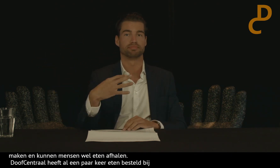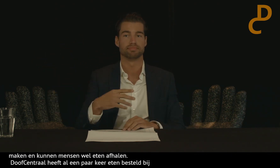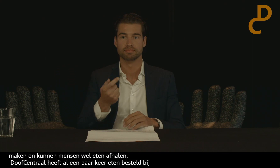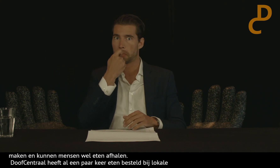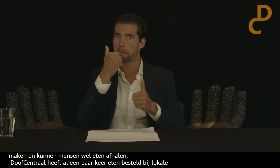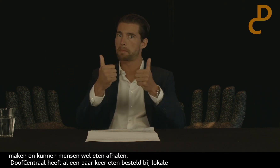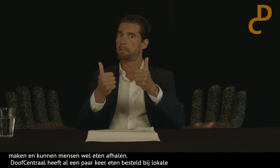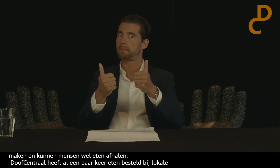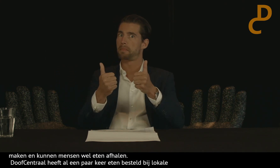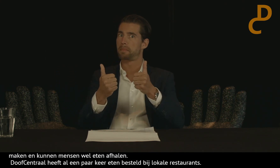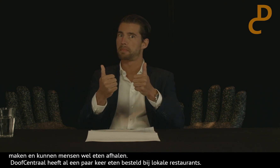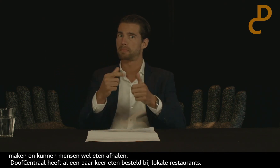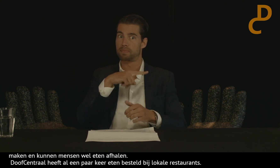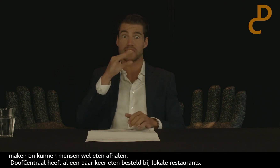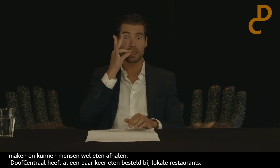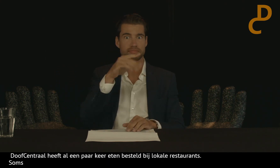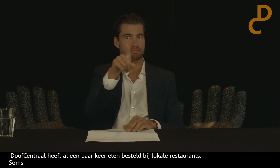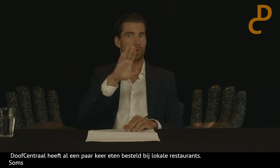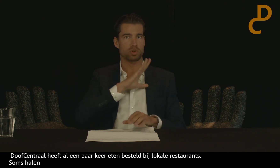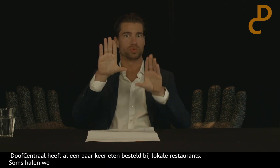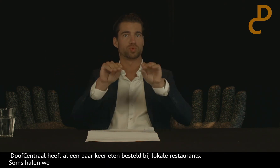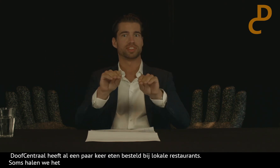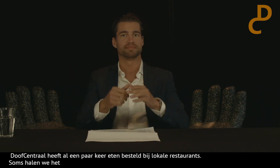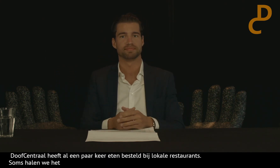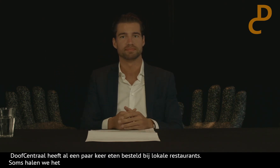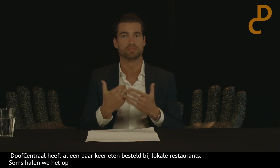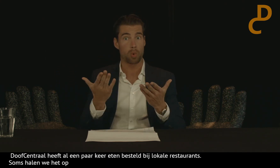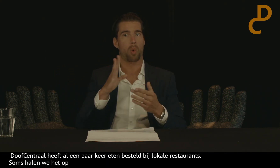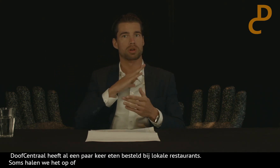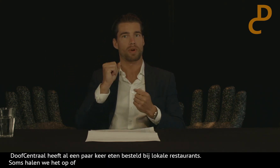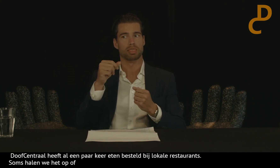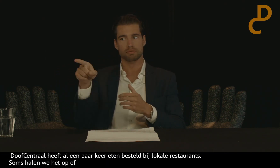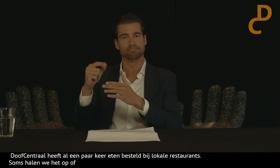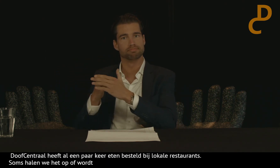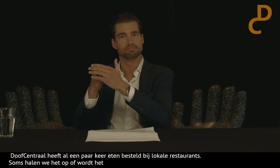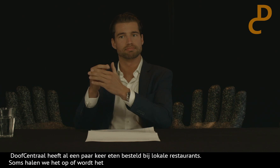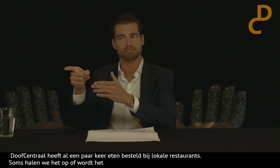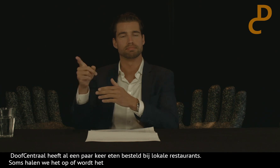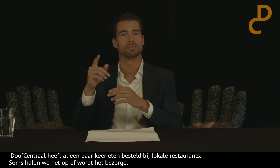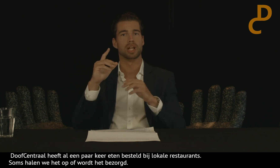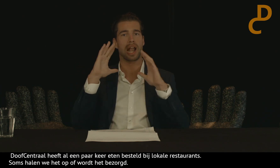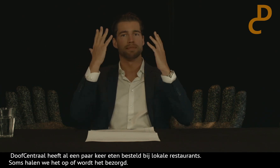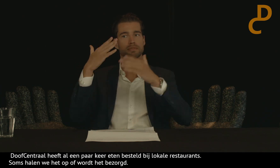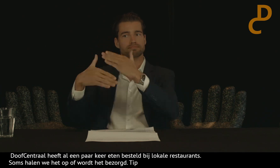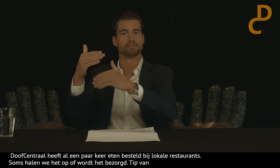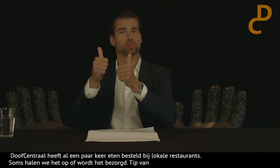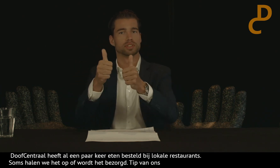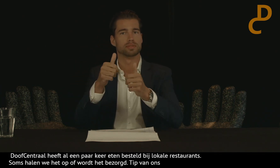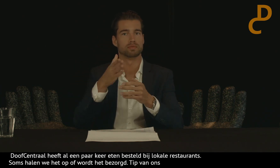Soms halen we het op of wordt het bezorgd. En het eten is prima. Dus een tip van ons is om dat ook te gaan doen. Om hen te ondersteunen in dat